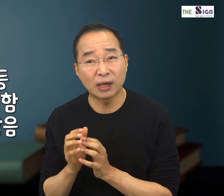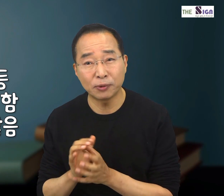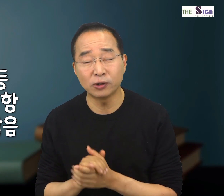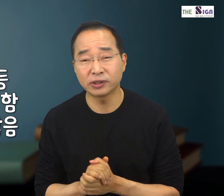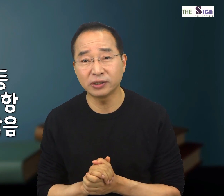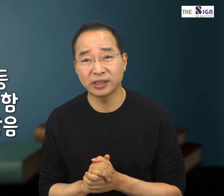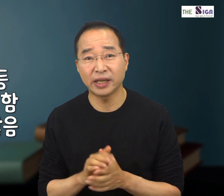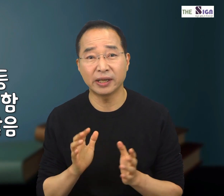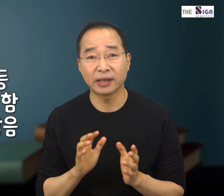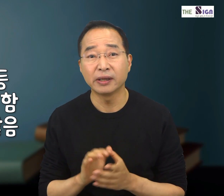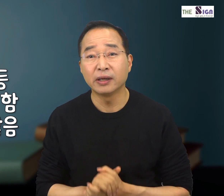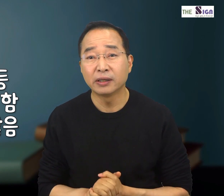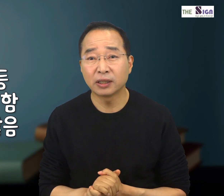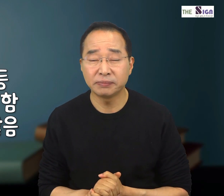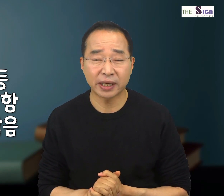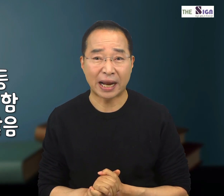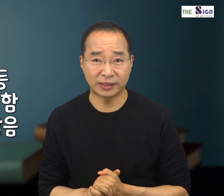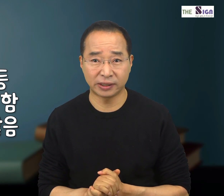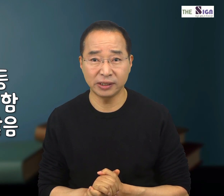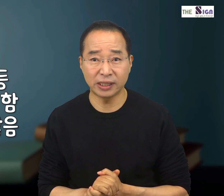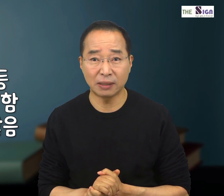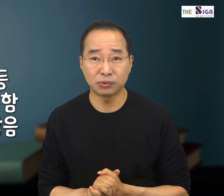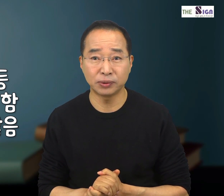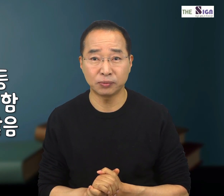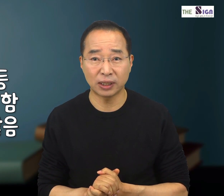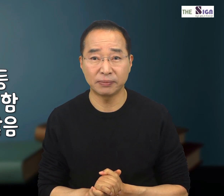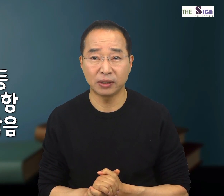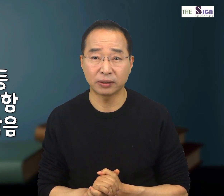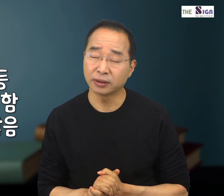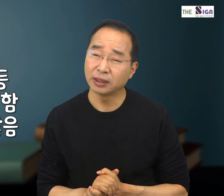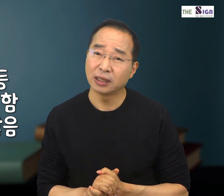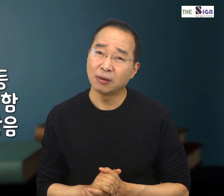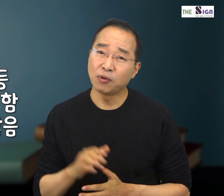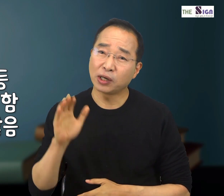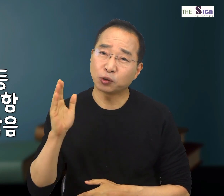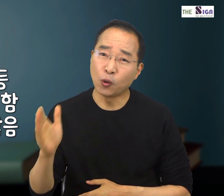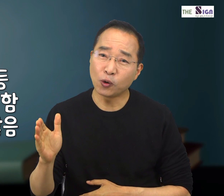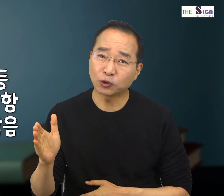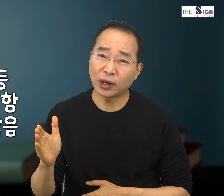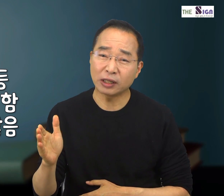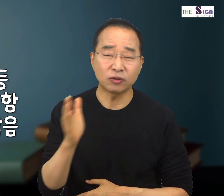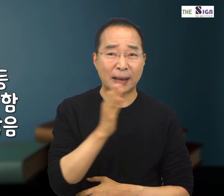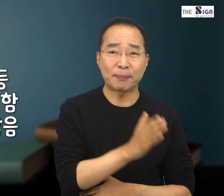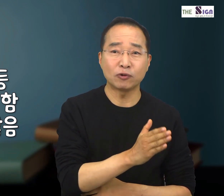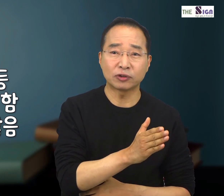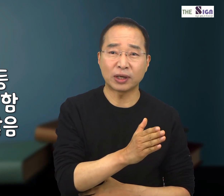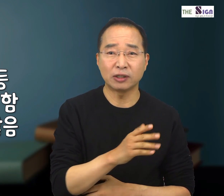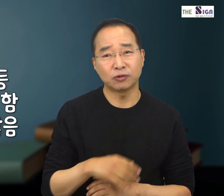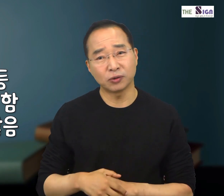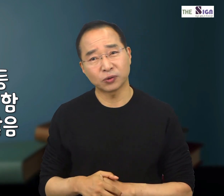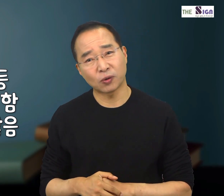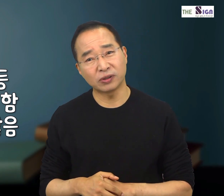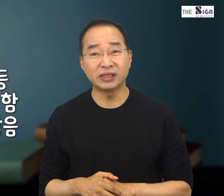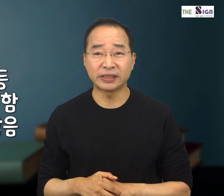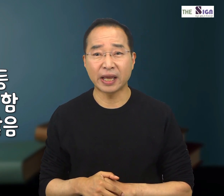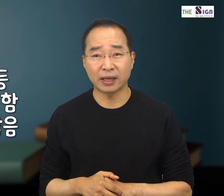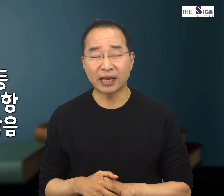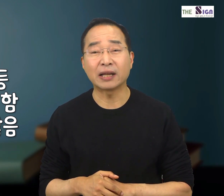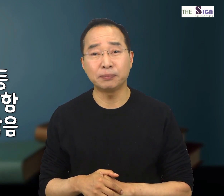표현을 쓰는데, 그럼 이제 갈등이라는 부분이 뭐냐면 뭔가 좋은 것도 아니고 나쁜 것도 아니고 조금 그래 라는